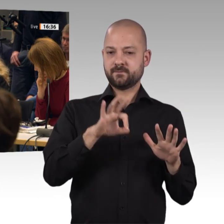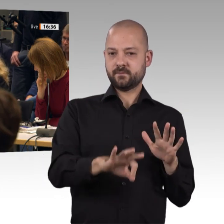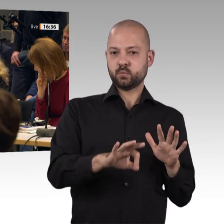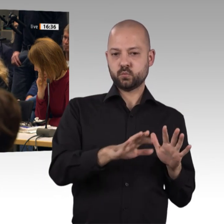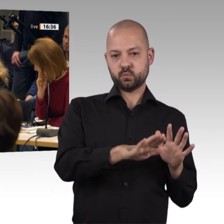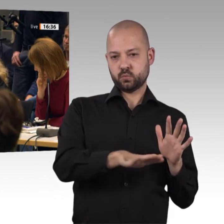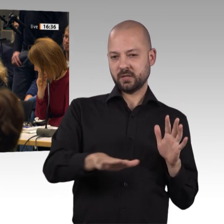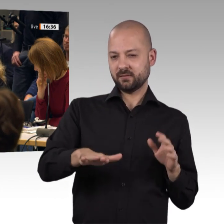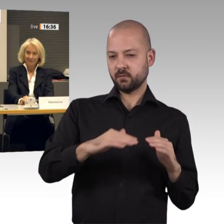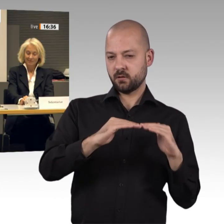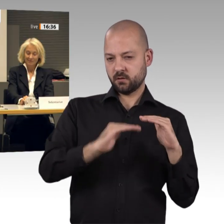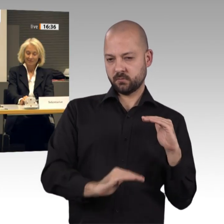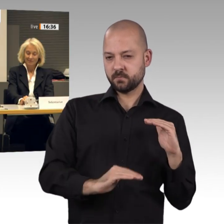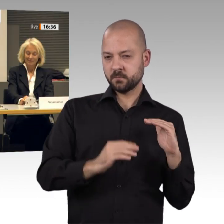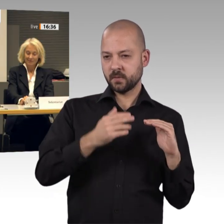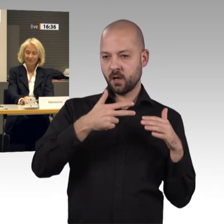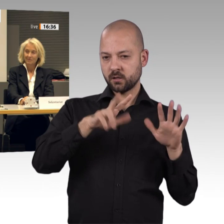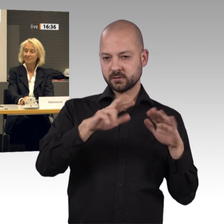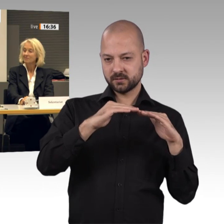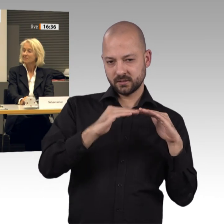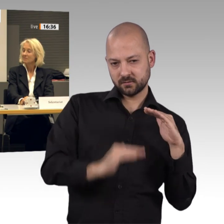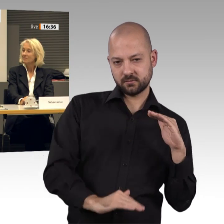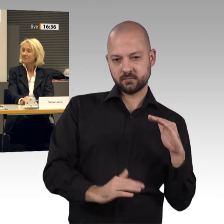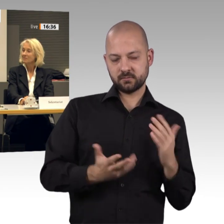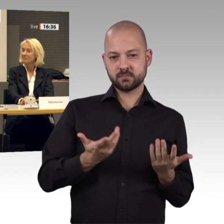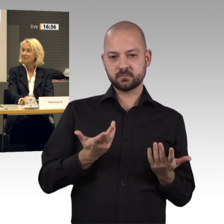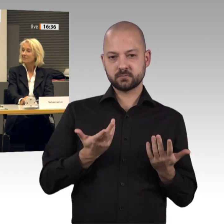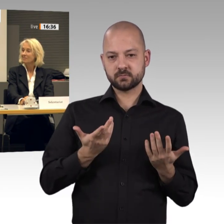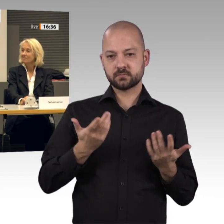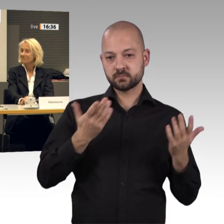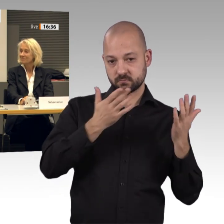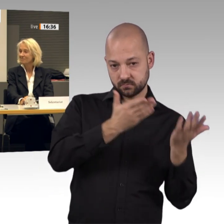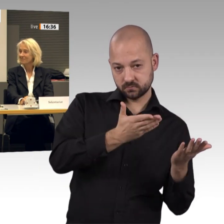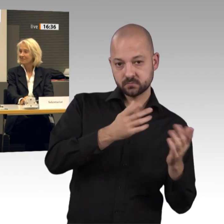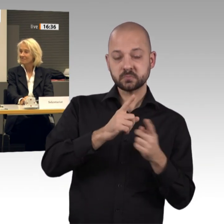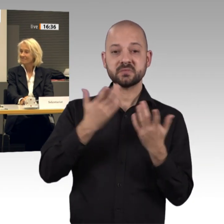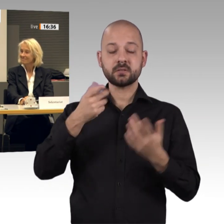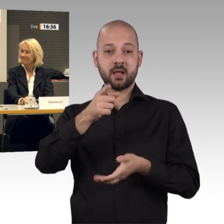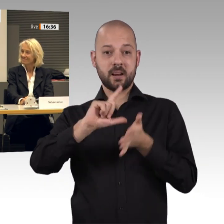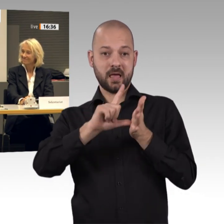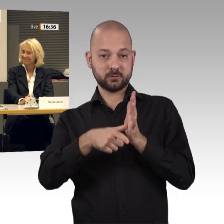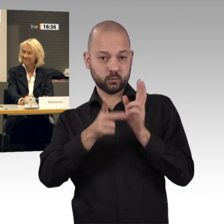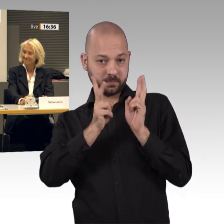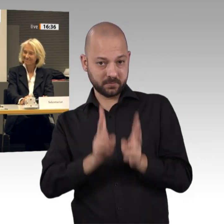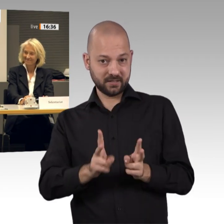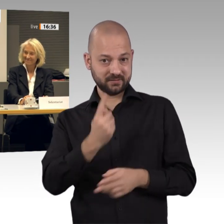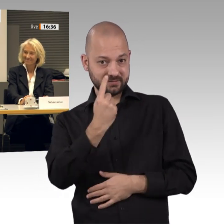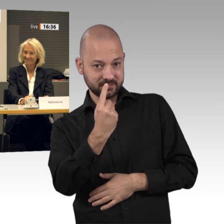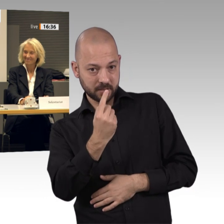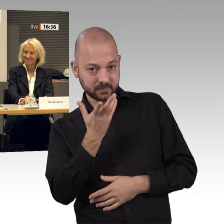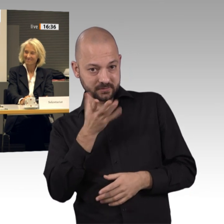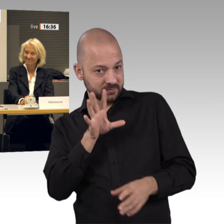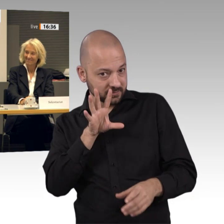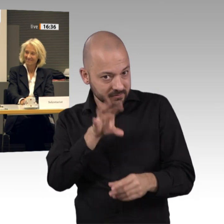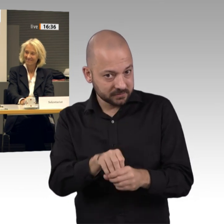verzahnte Forderung an der Stelle. Dankeschön, Frau Welke, und der Herr Beek. Herr Kollege Beek. Herzlichen Dank.